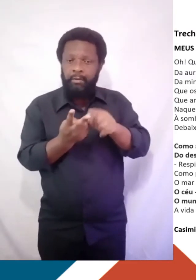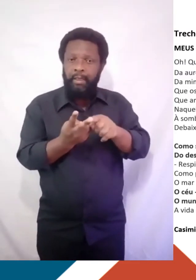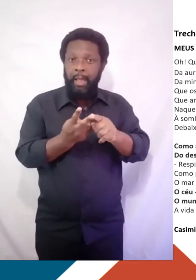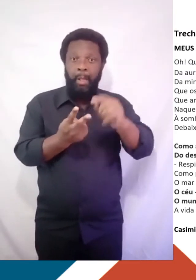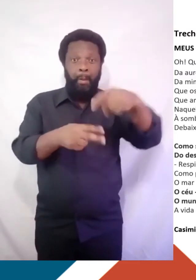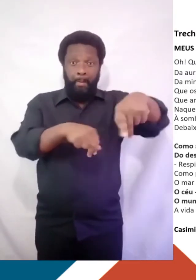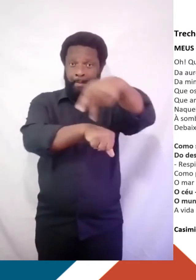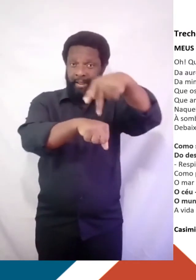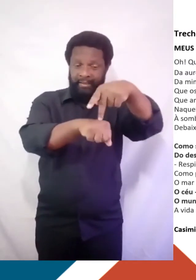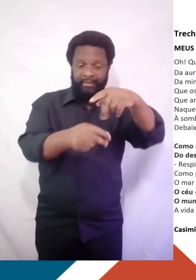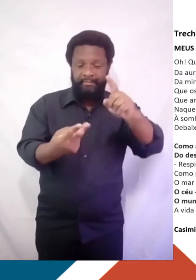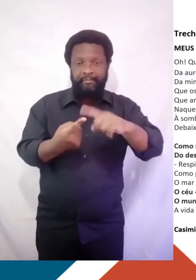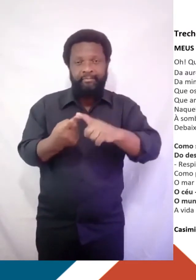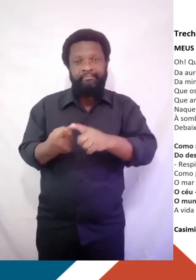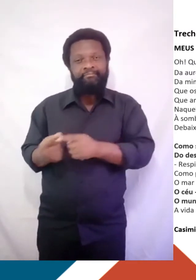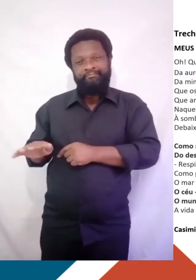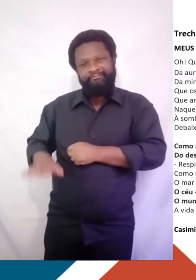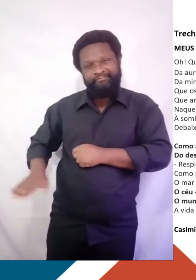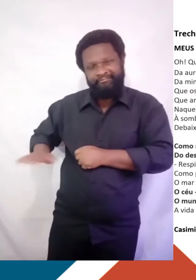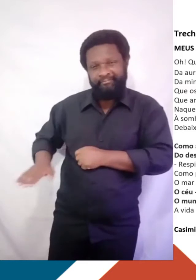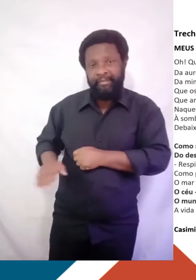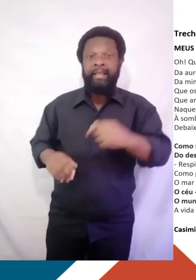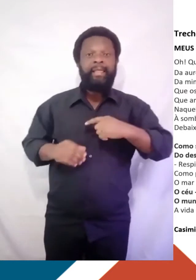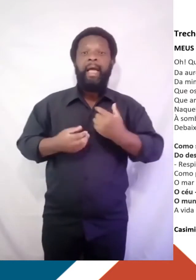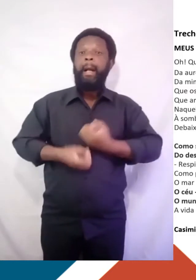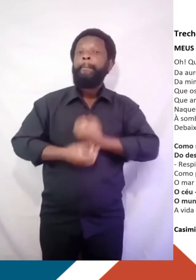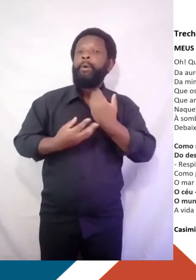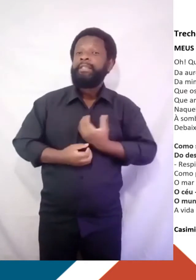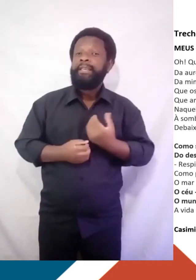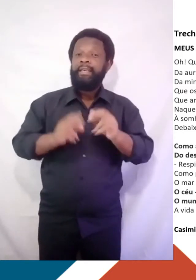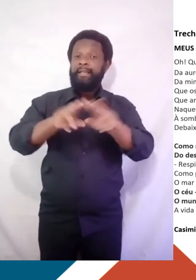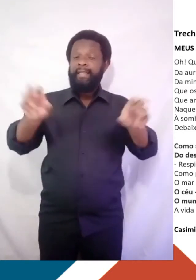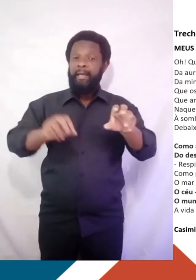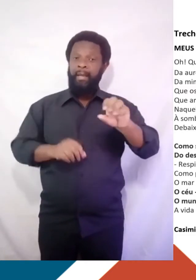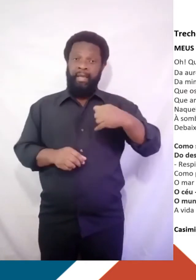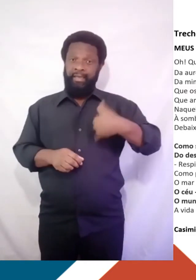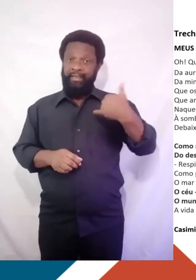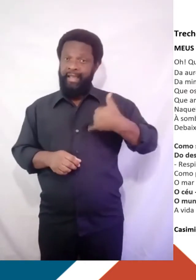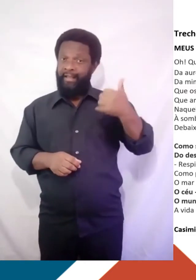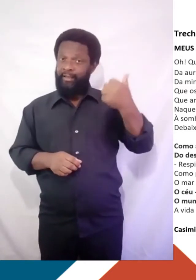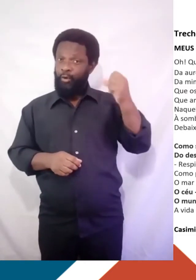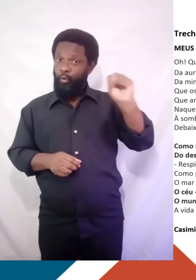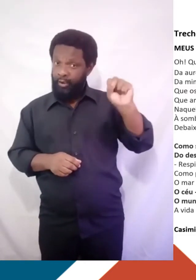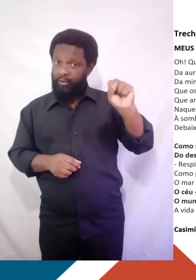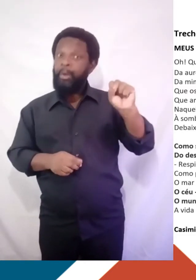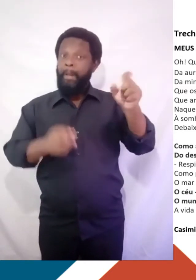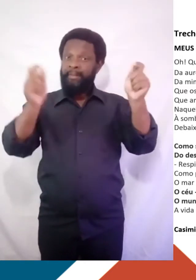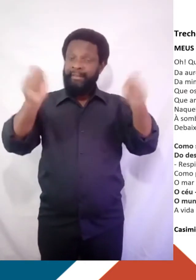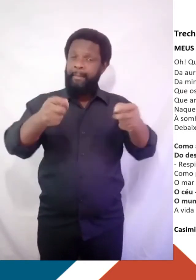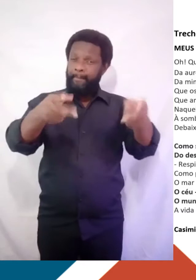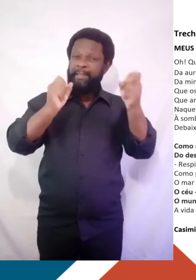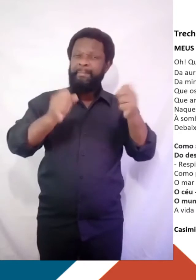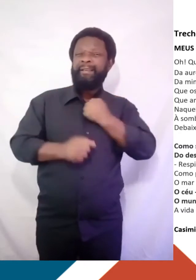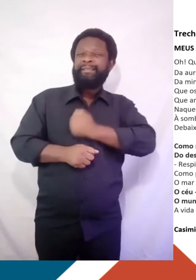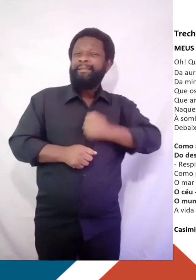e a infância. No trecho do poema Meus 8 anos, é possível observar o saudosismo em relação à infância, que é